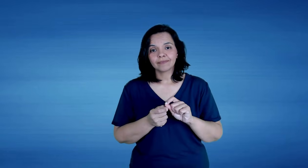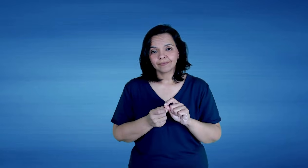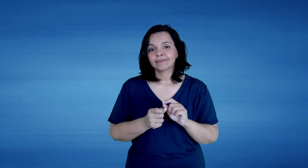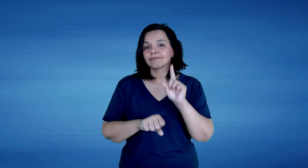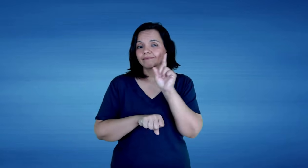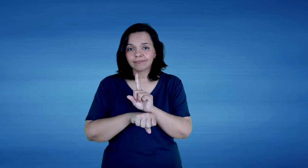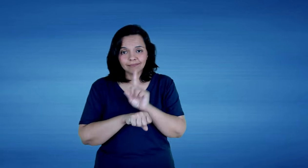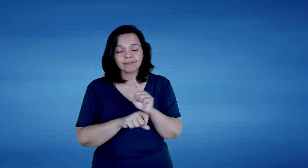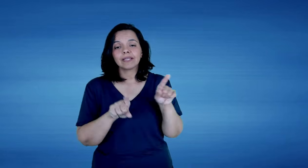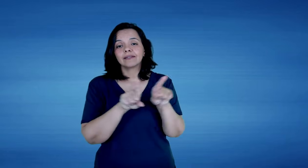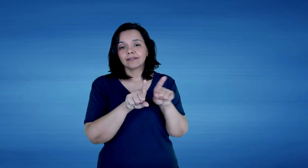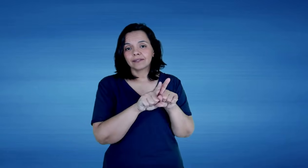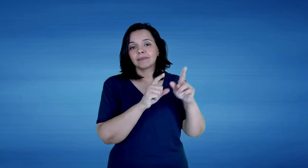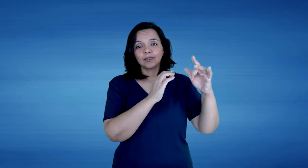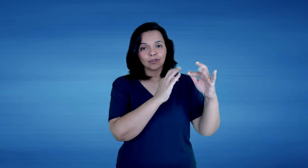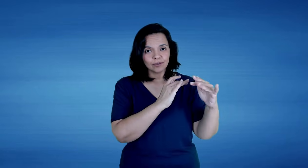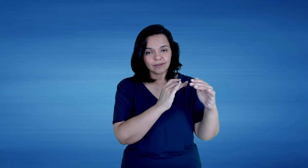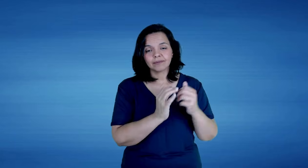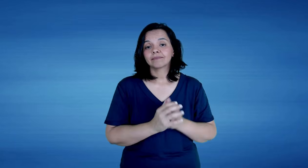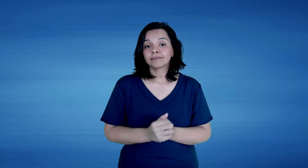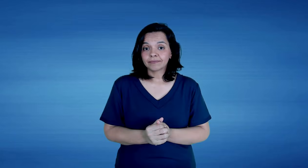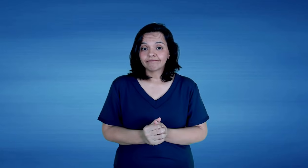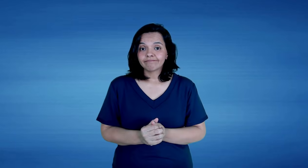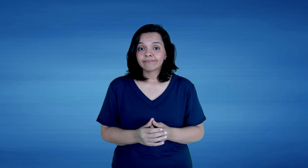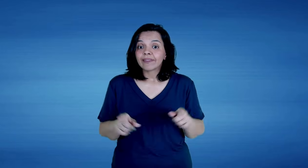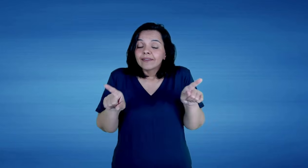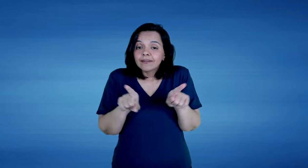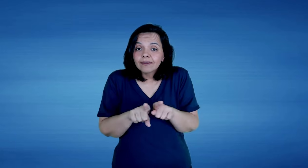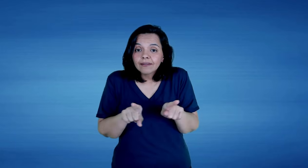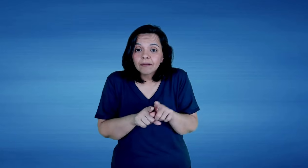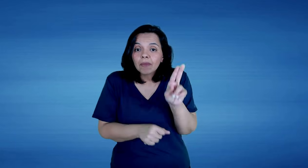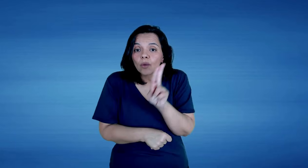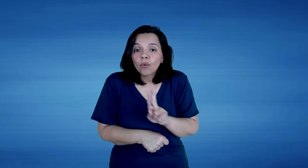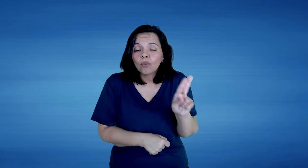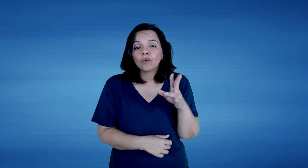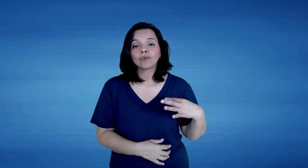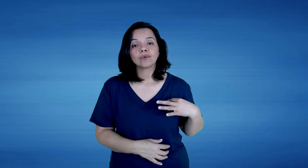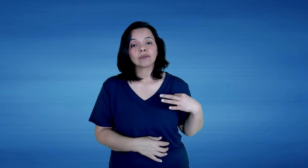Nós podemos tornar a nossa vida mais limpa. Podemos ir ao templo.